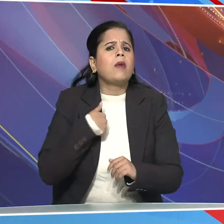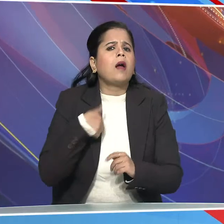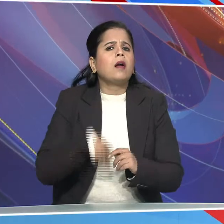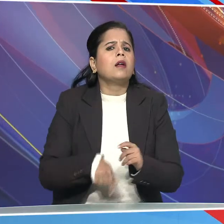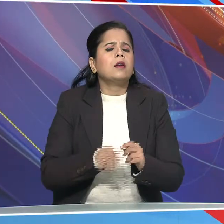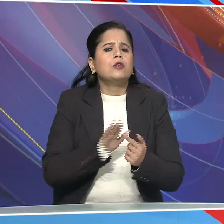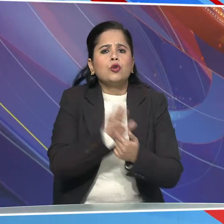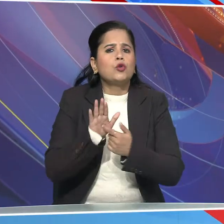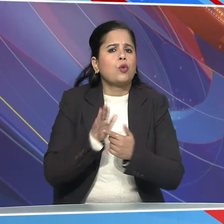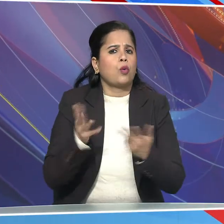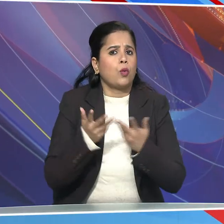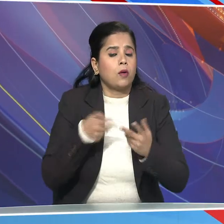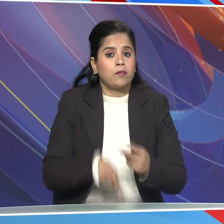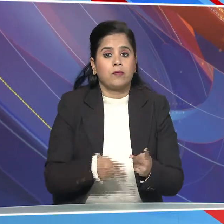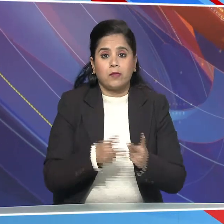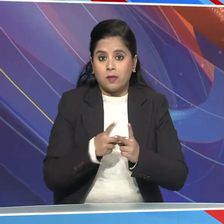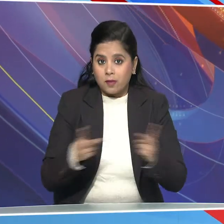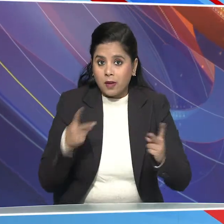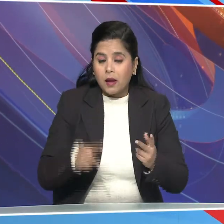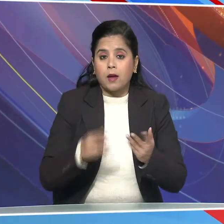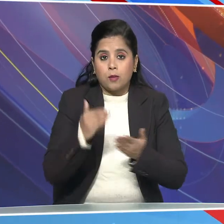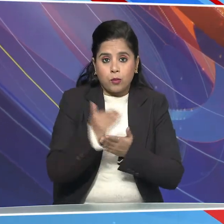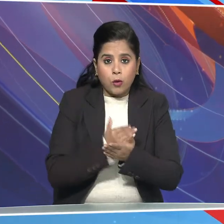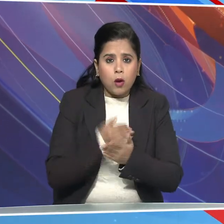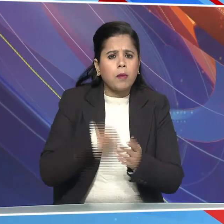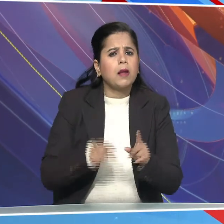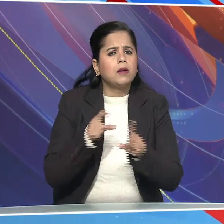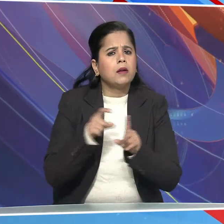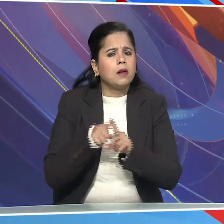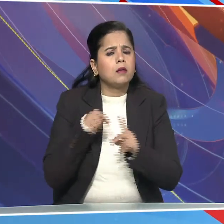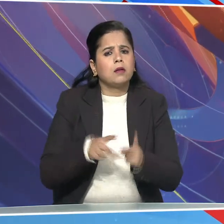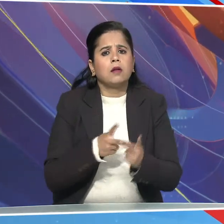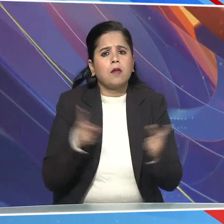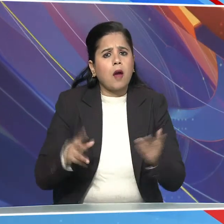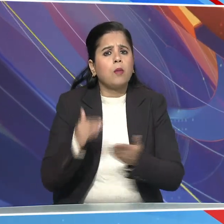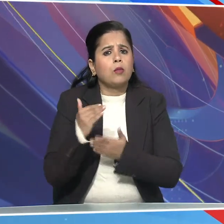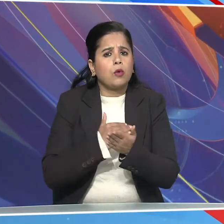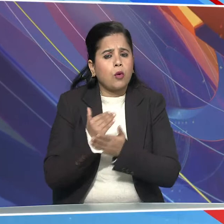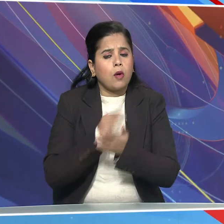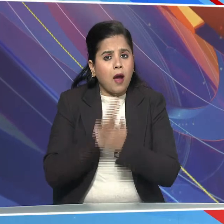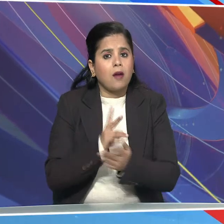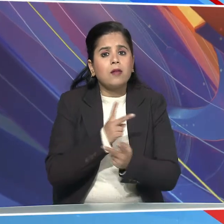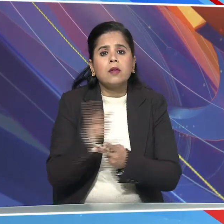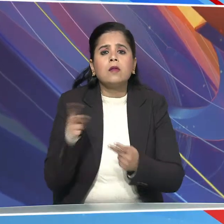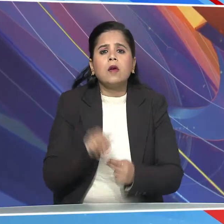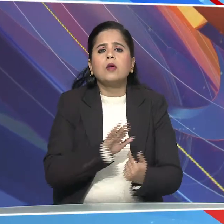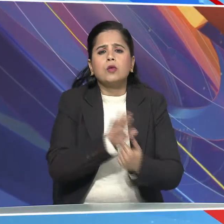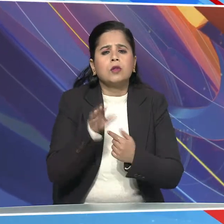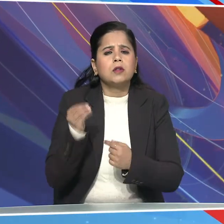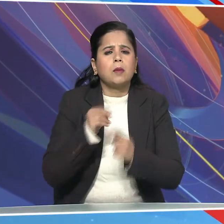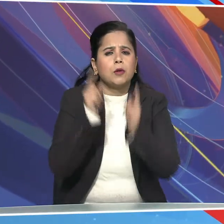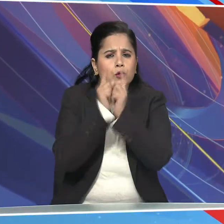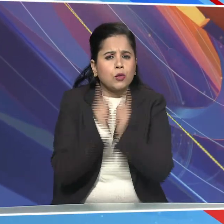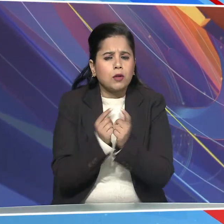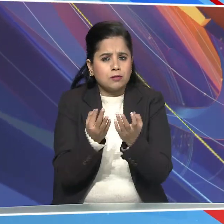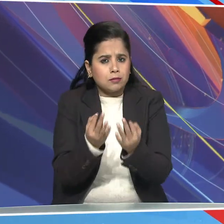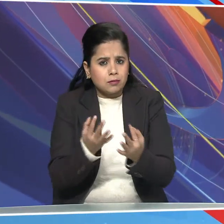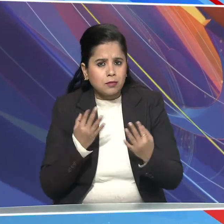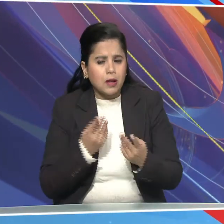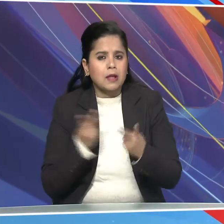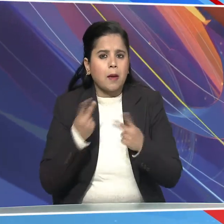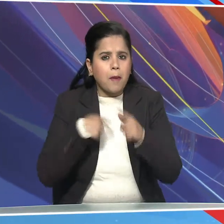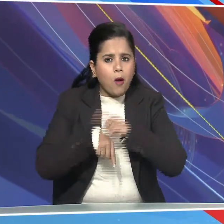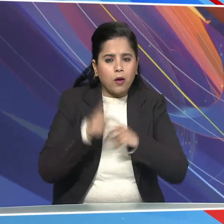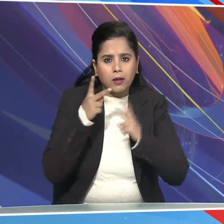सेगमेंट में आपके साथ बात करते हैं दूरदर्शन के विभिन्न नेटवर्क पर प्रसारित होने वाले कुछ खास कार्यक्रमों की कुछ खास